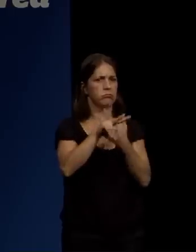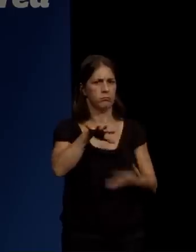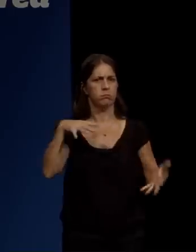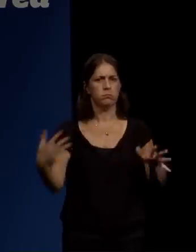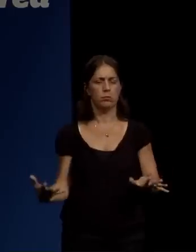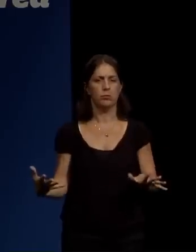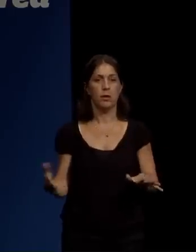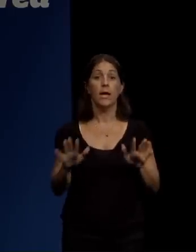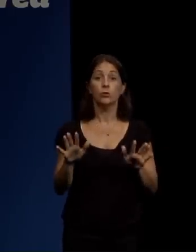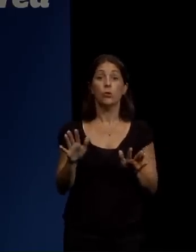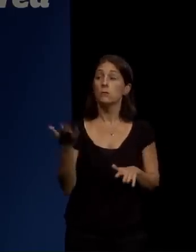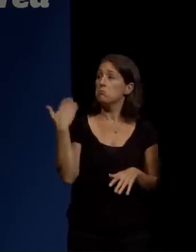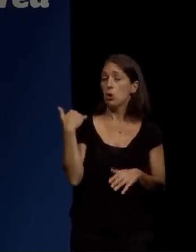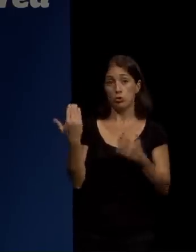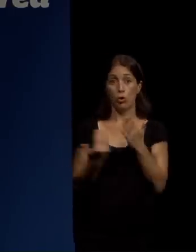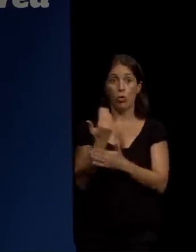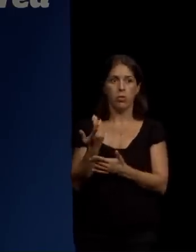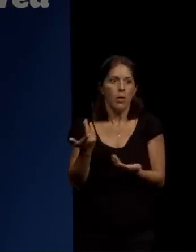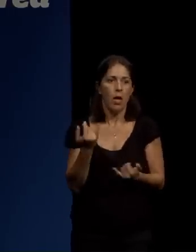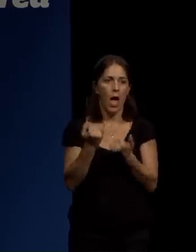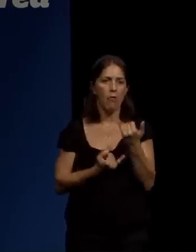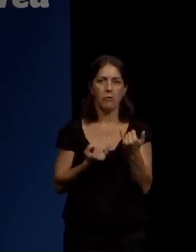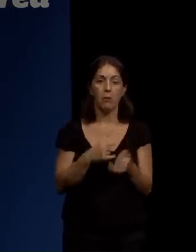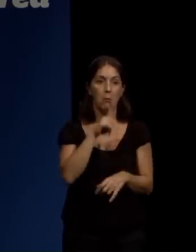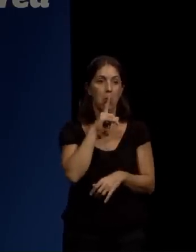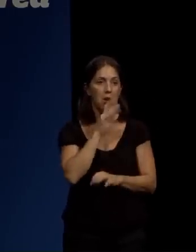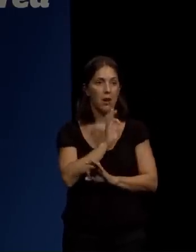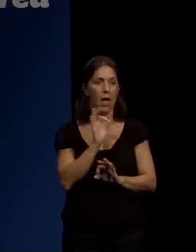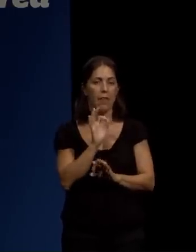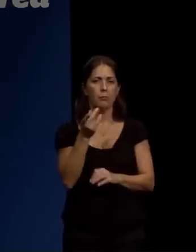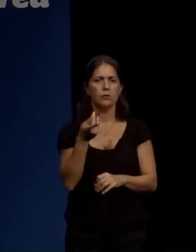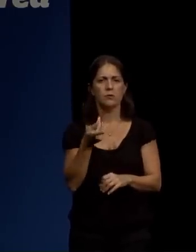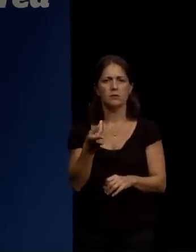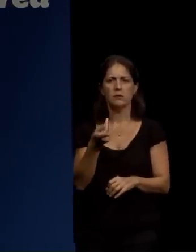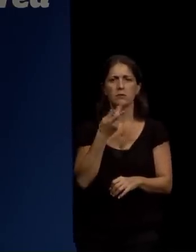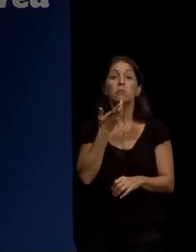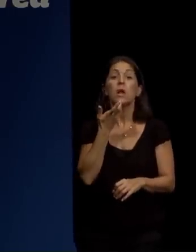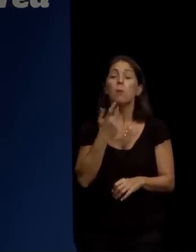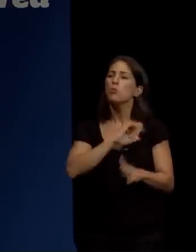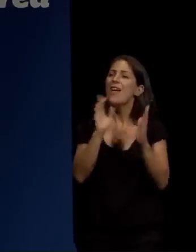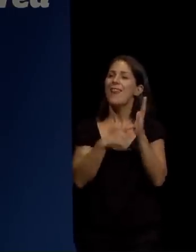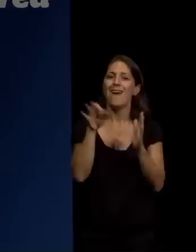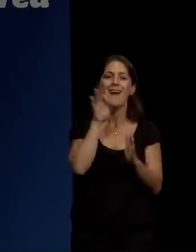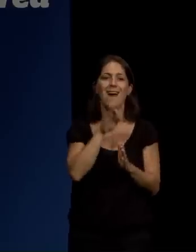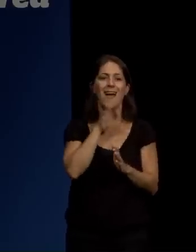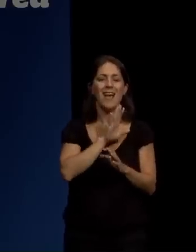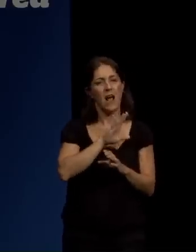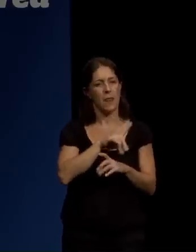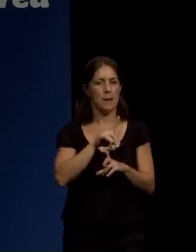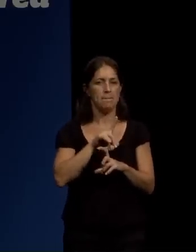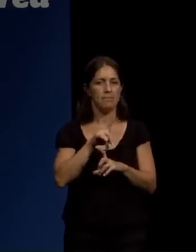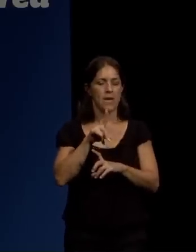Por iso pedimos outro día tamén, sin ningún escoitar, ningún eco no debate, unha lei galega de lobbies, porque temos dereito a saber